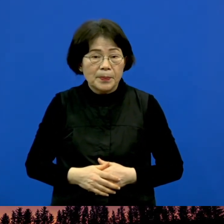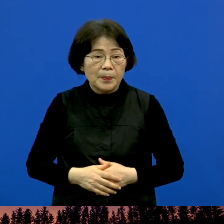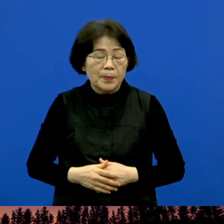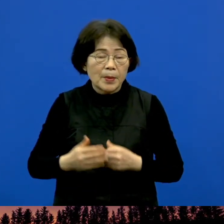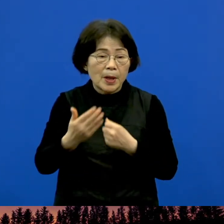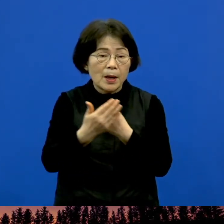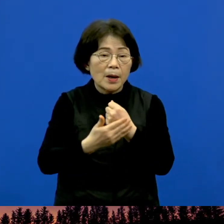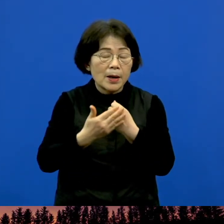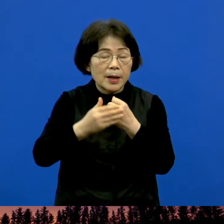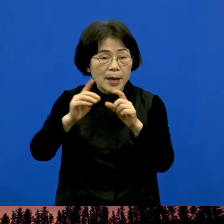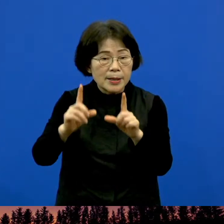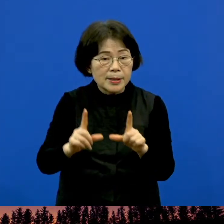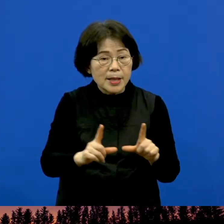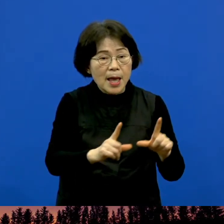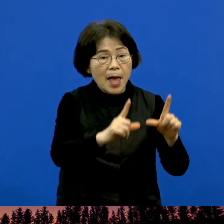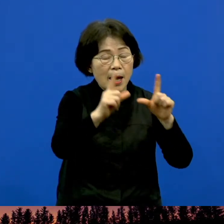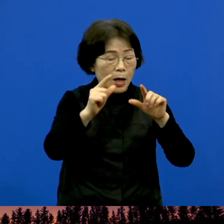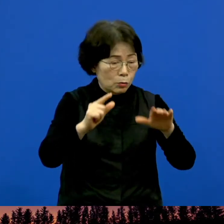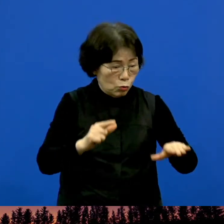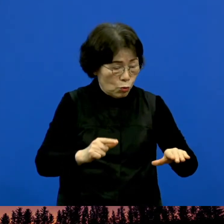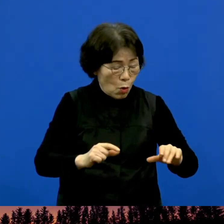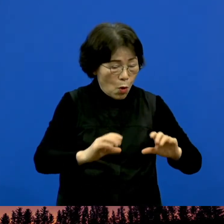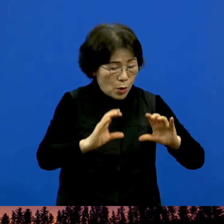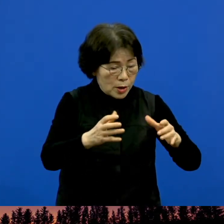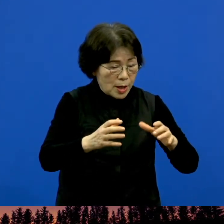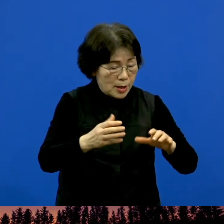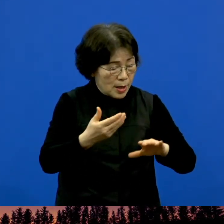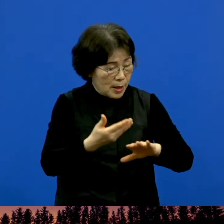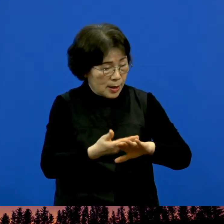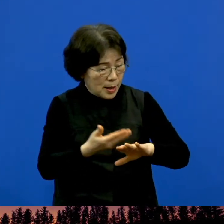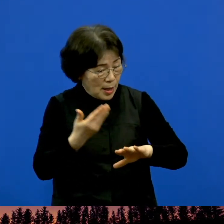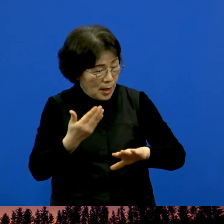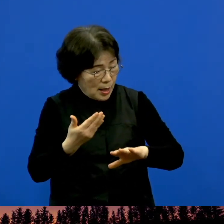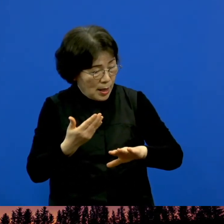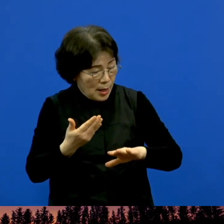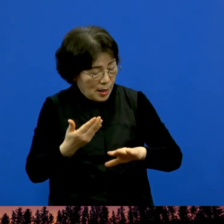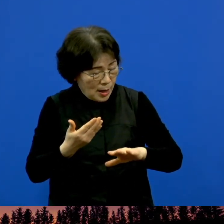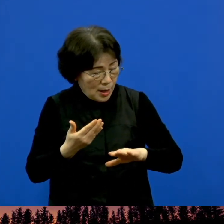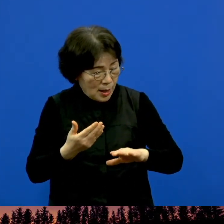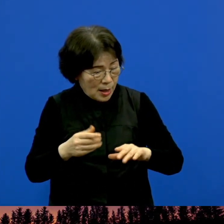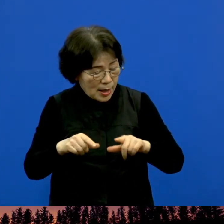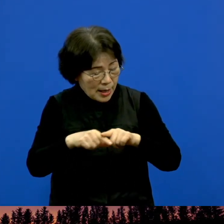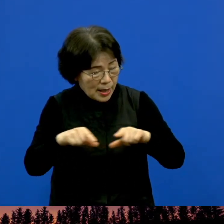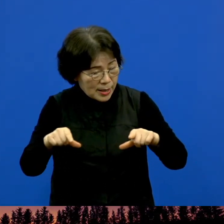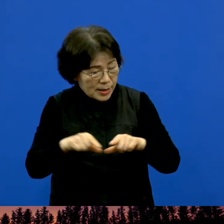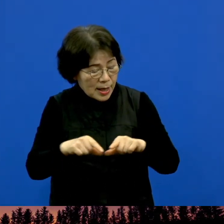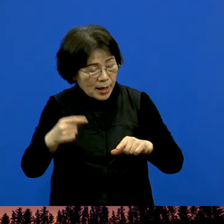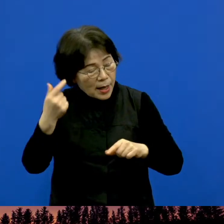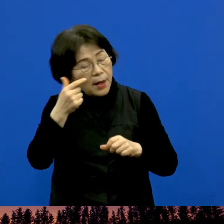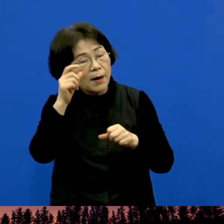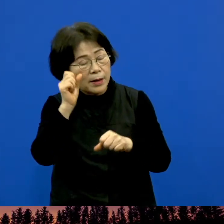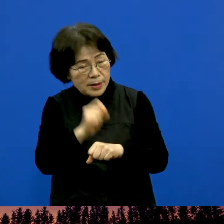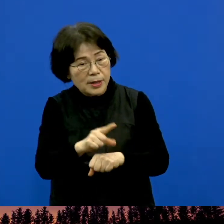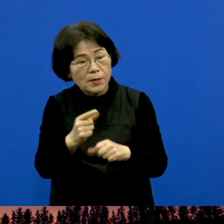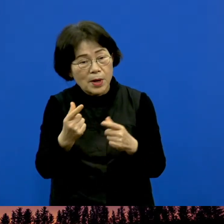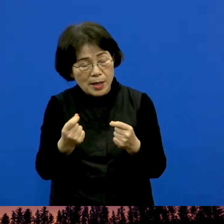은혜 생활 따로 세상 일 따로가 아닙니다. 같이 붙어 있다는 일상의 영성이라는 그런 것입니다.